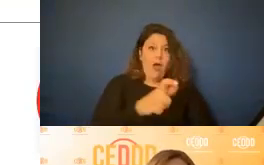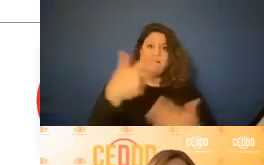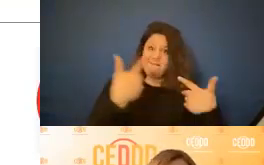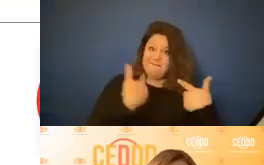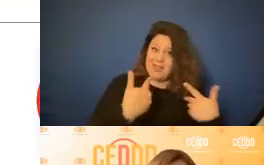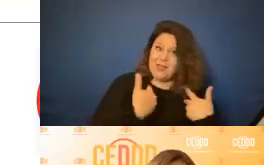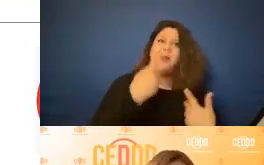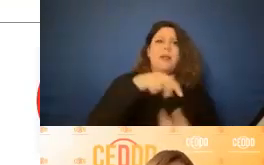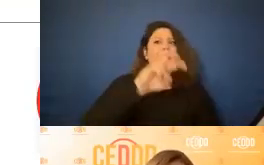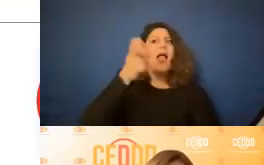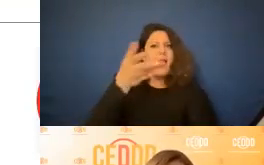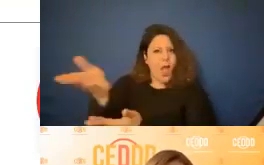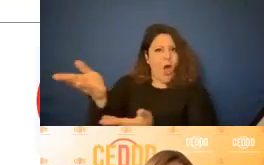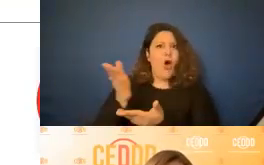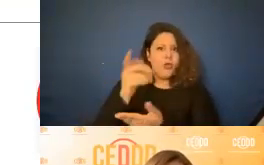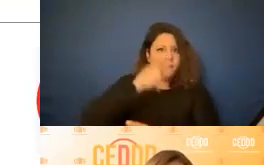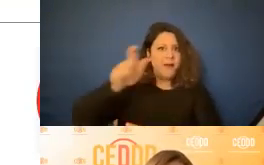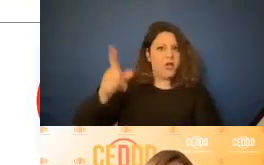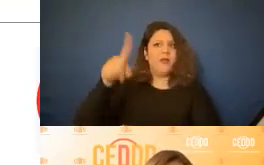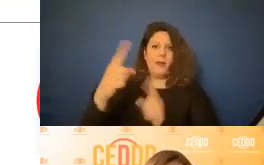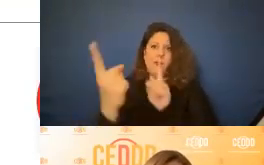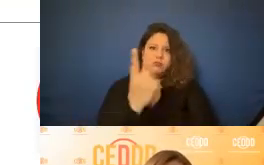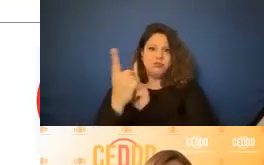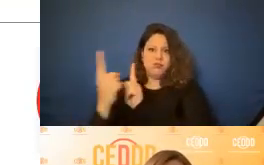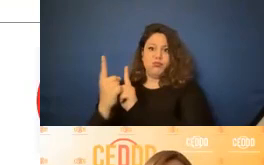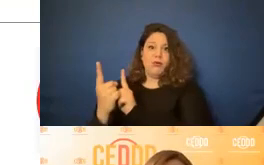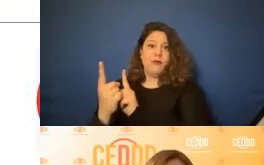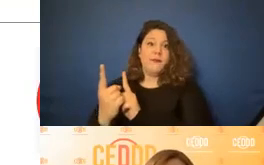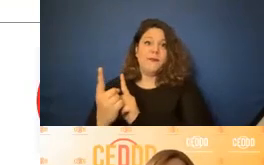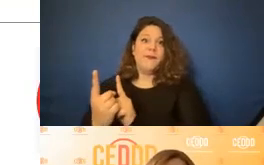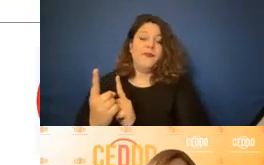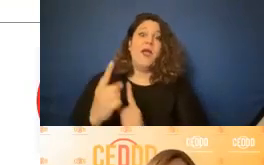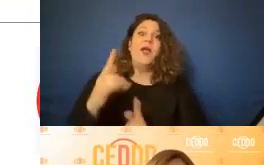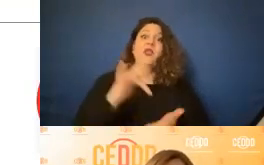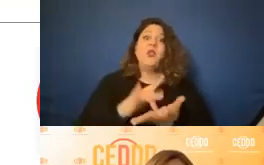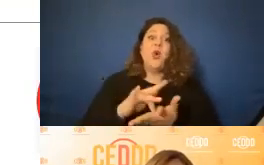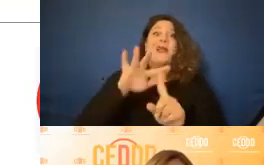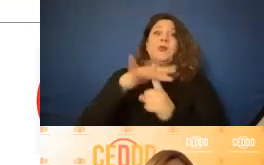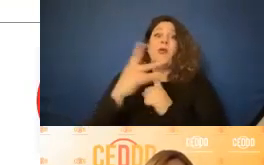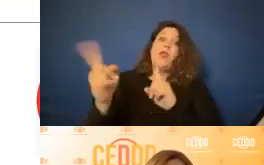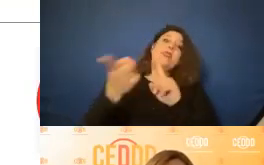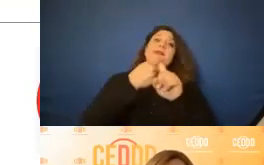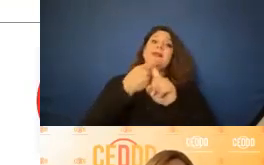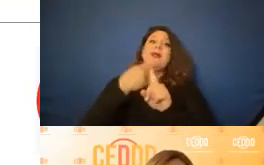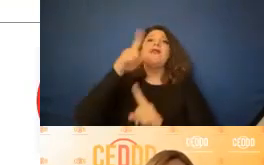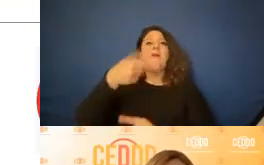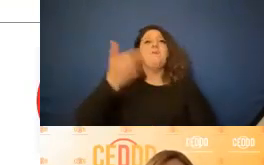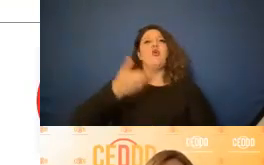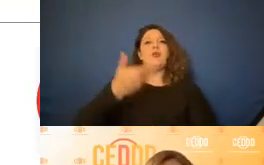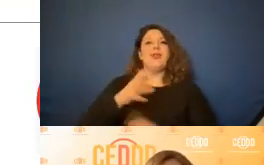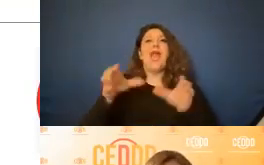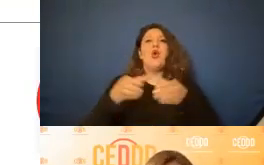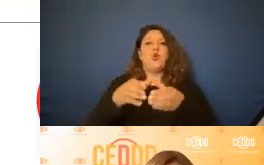o agresores si son más que uno. También son importantes cuando se detecta esto el grupo aula, las sesiones educativas